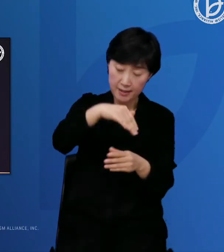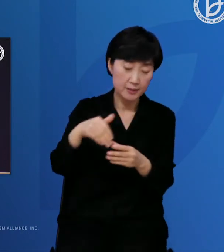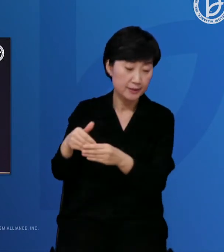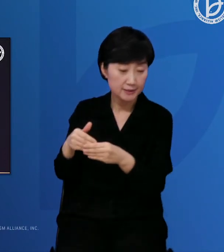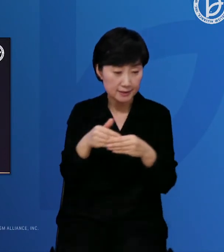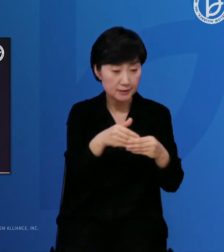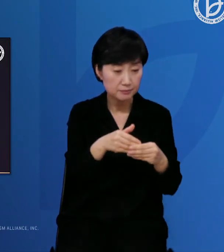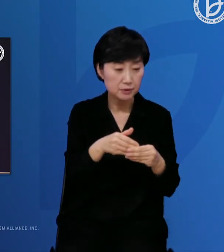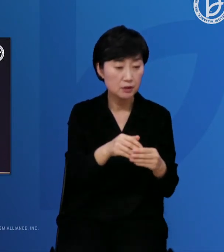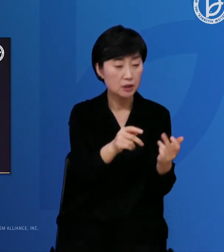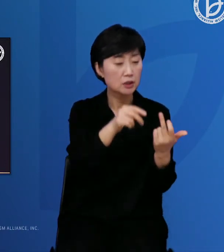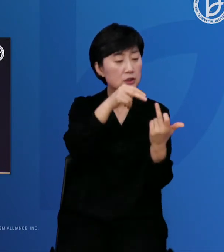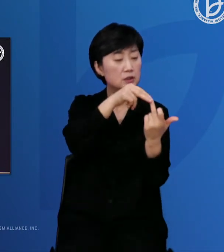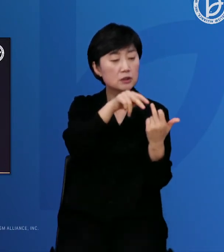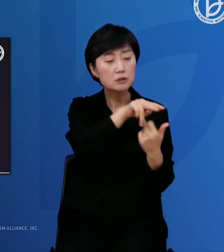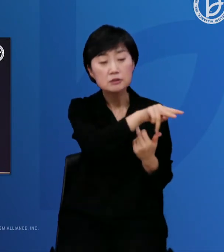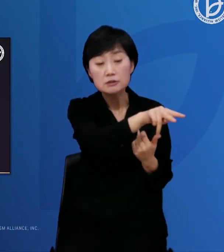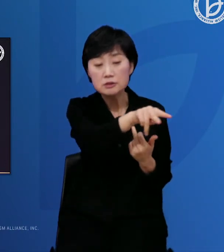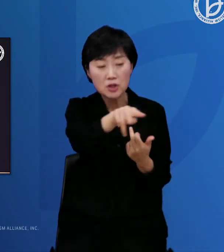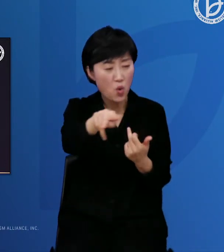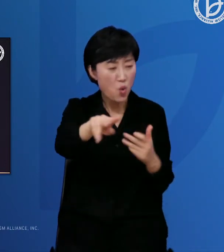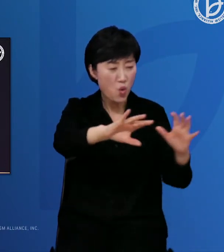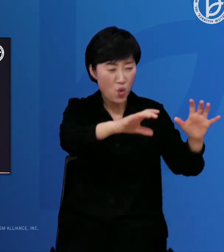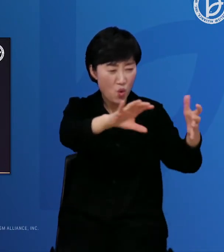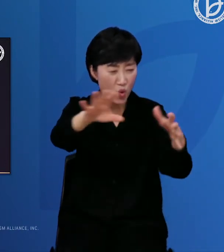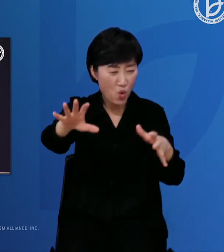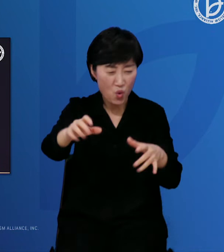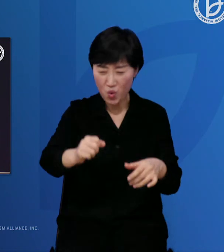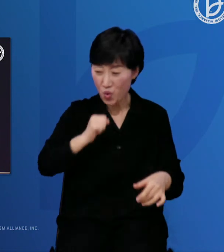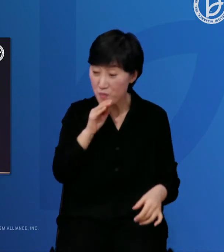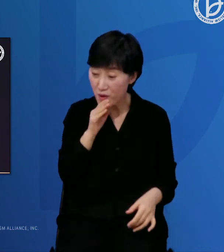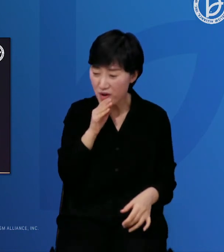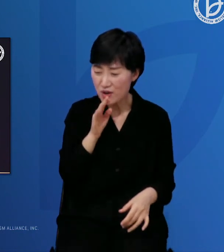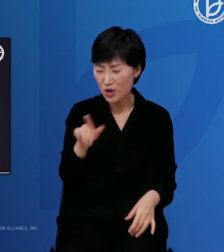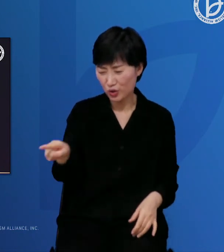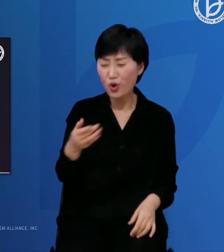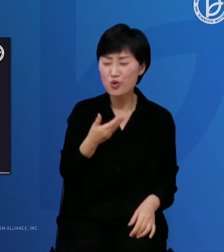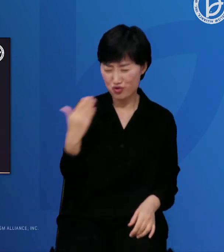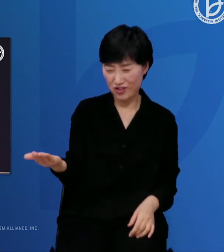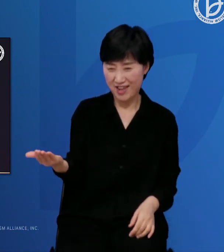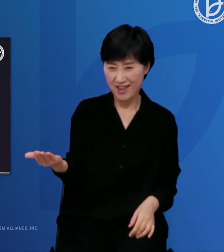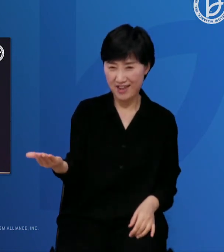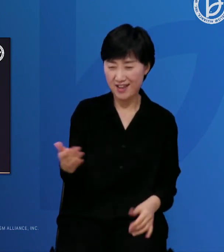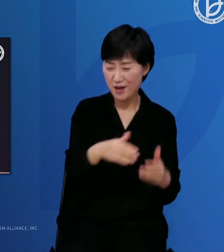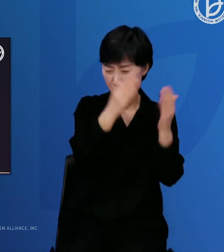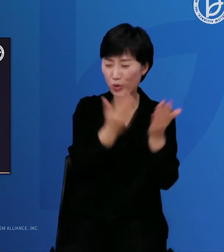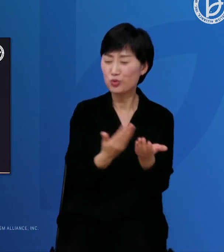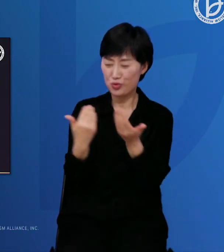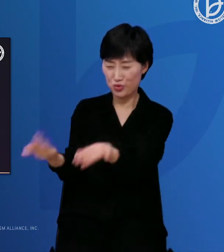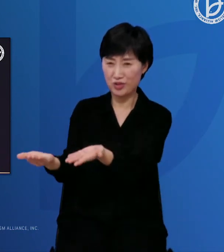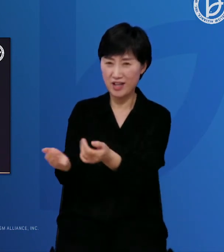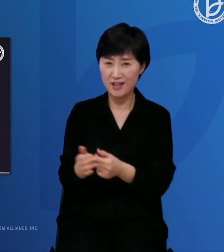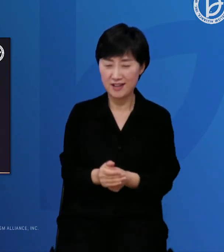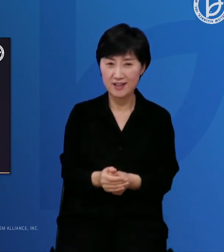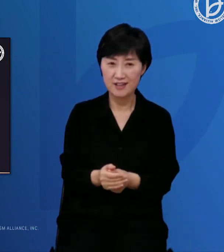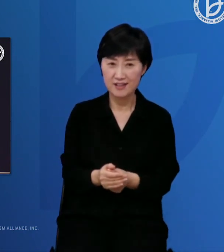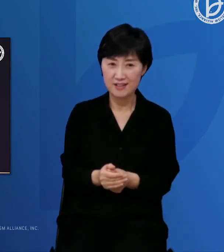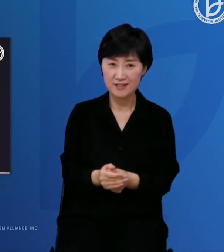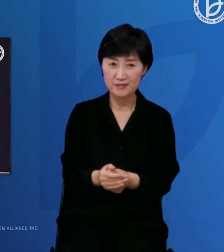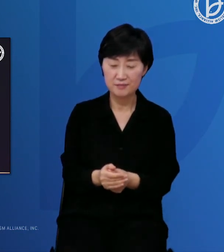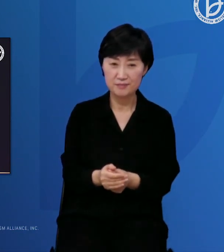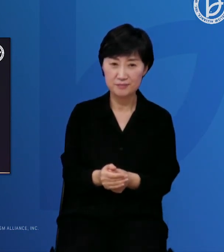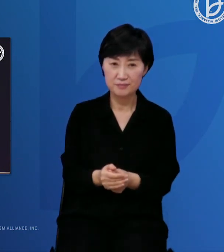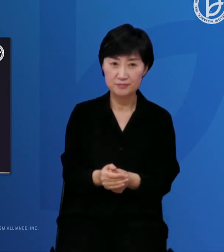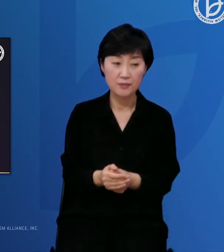네게 주겠다. He's trying to now make a compromise. He shows him all the kingdoms of the world and says, I'll give all this to you. 같이 하기. 여러분 이게